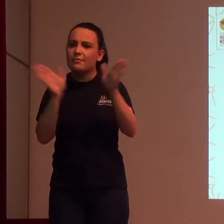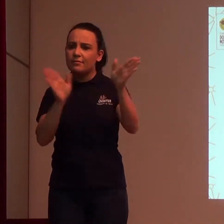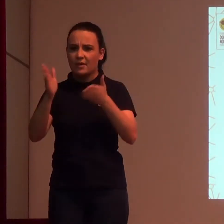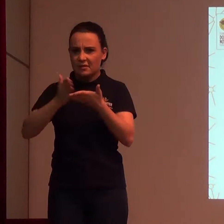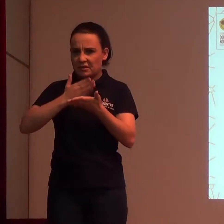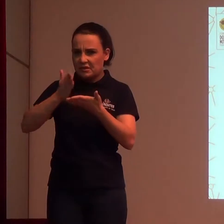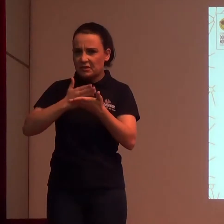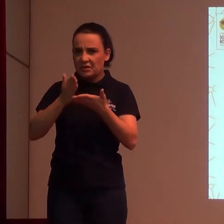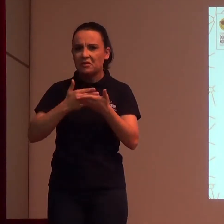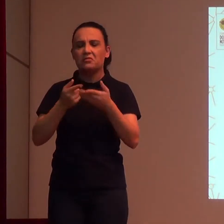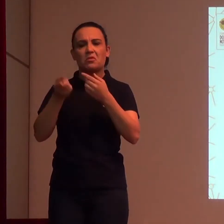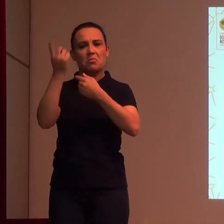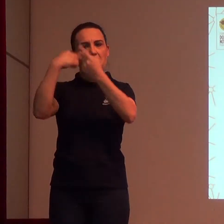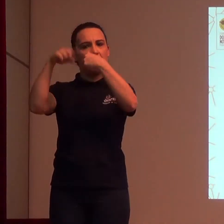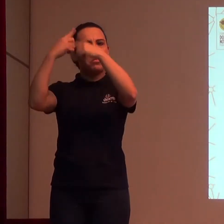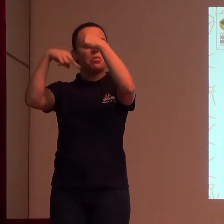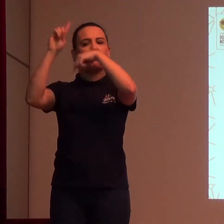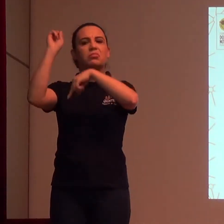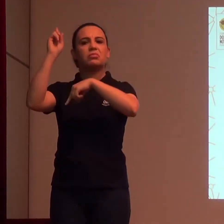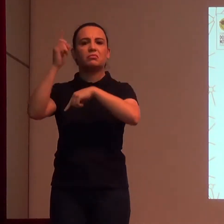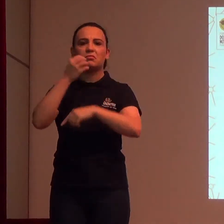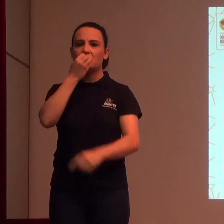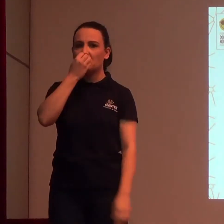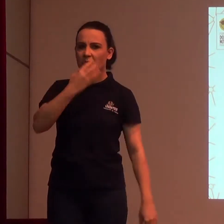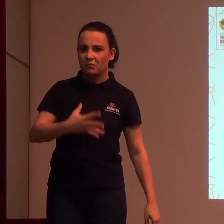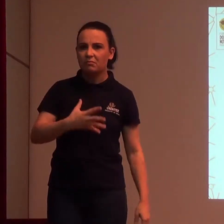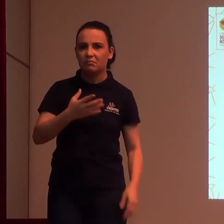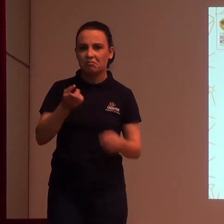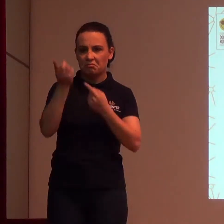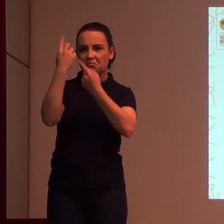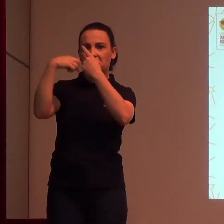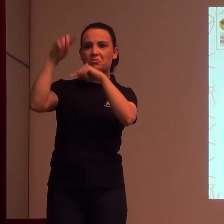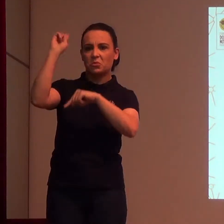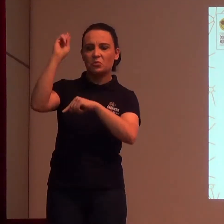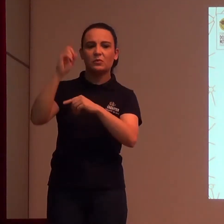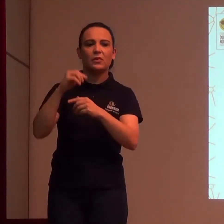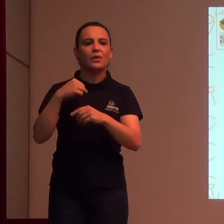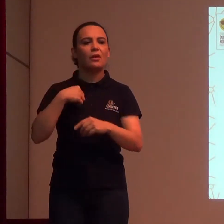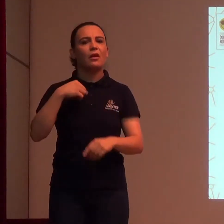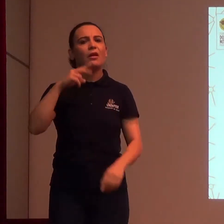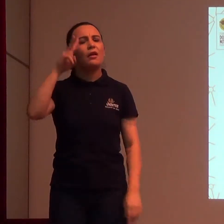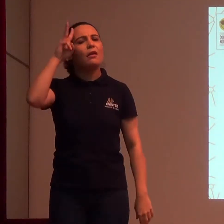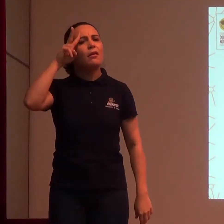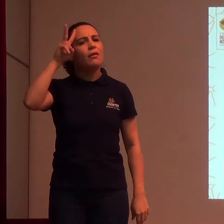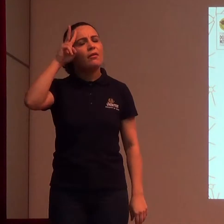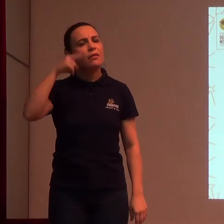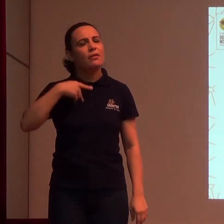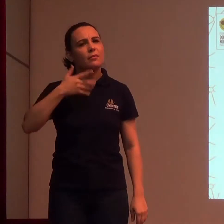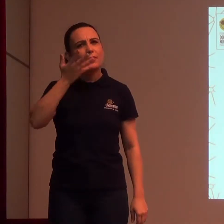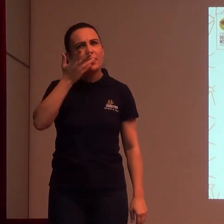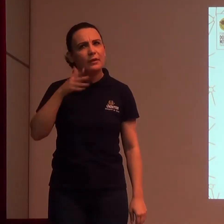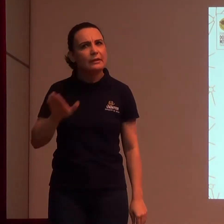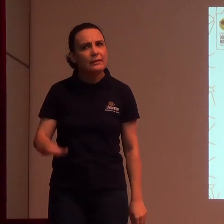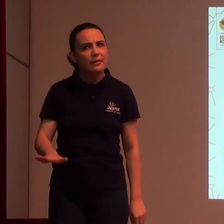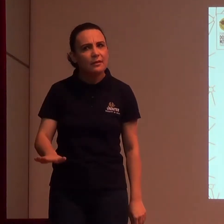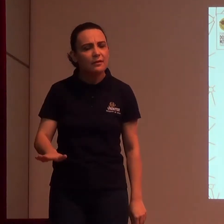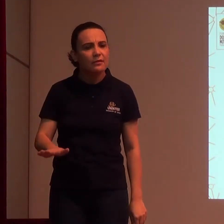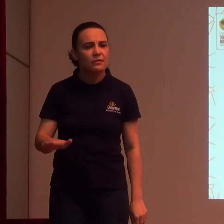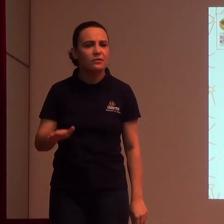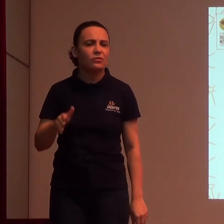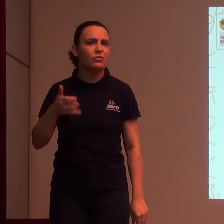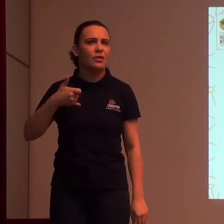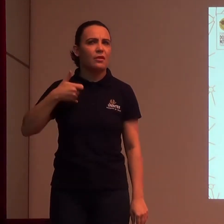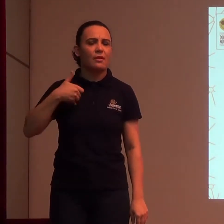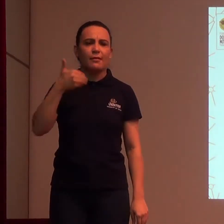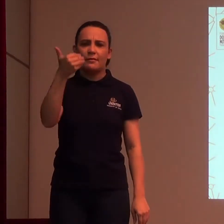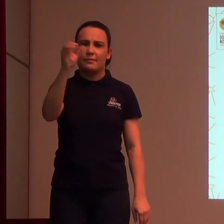livros. Eu acompanho o trabalho da Fundação há muitos anos. Eu me lembro quando eu era pequena, muito pequena, até uns